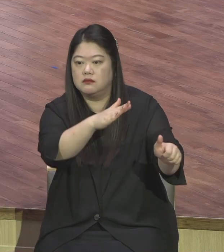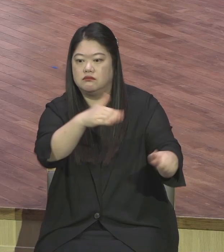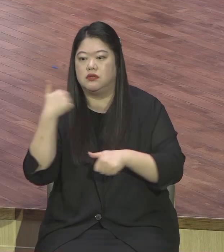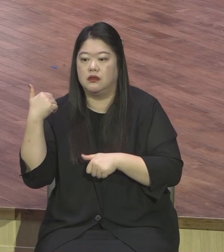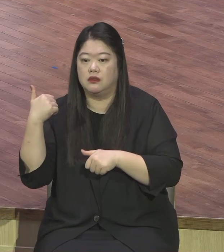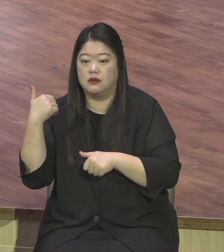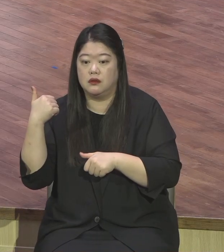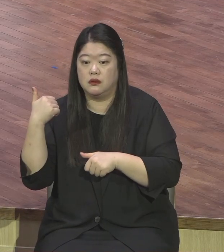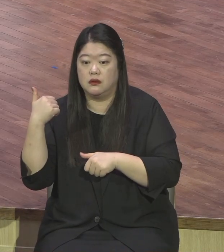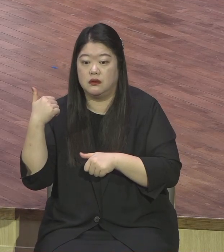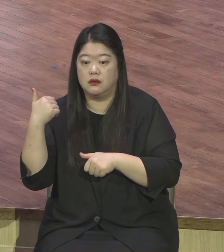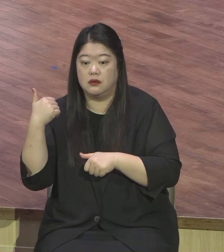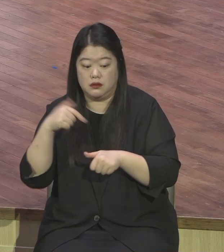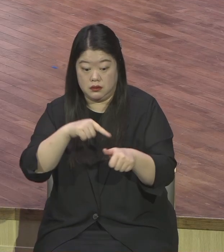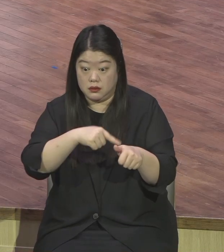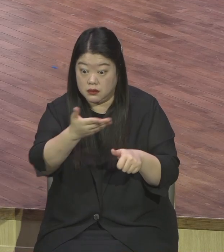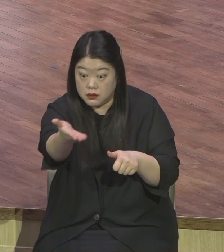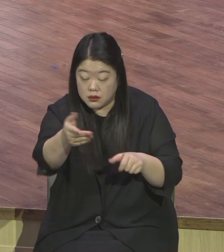여러분이 그렇다니까요.